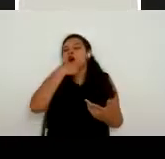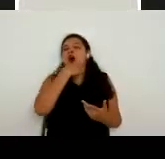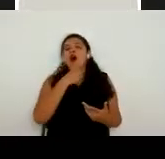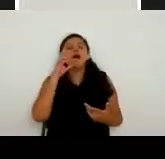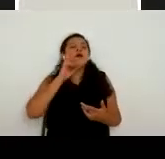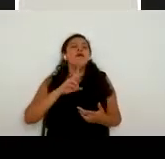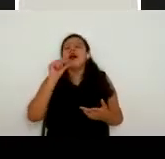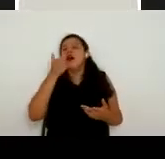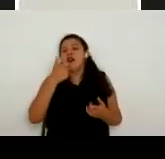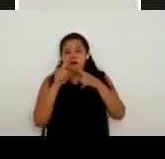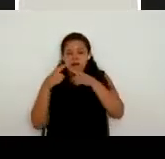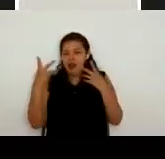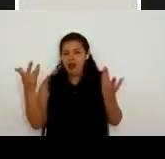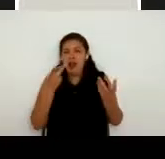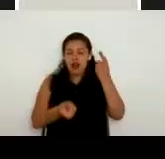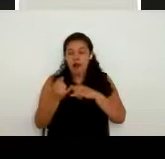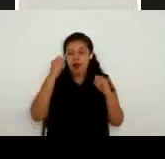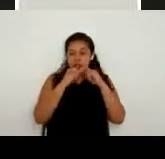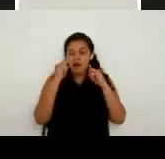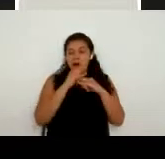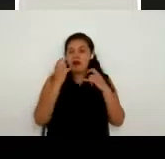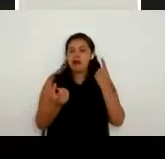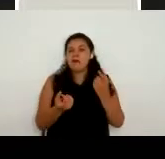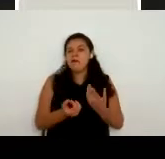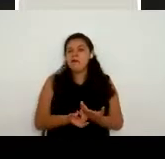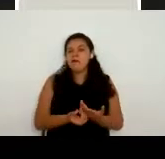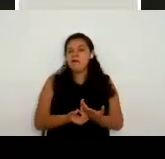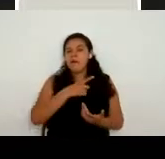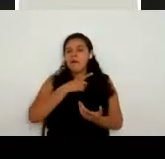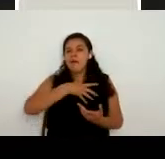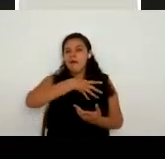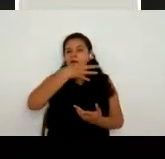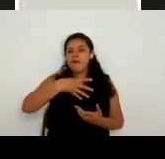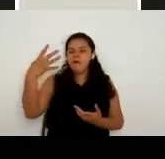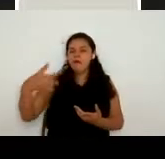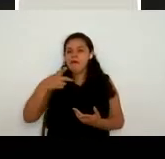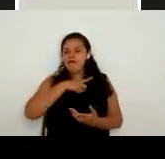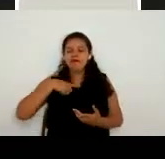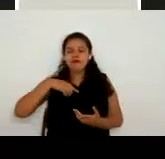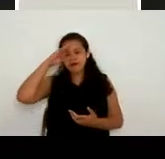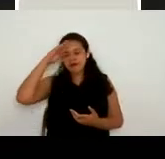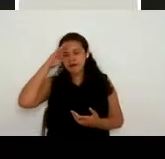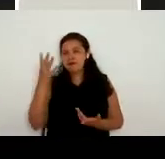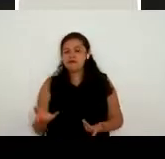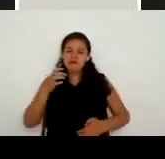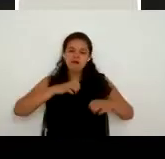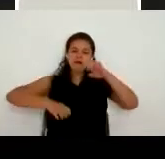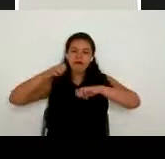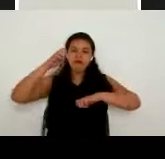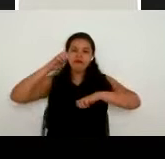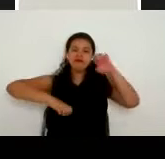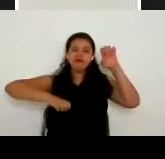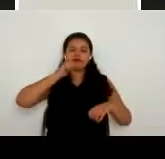algunas instituciones pues había que considerar esta diversidad la edad siempre en años cumplidos